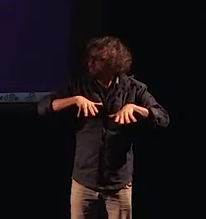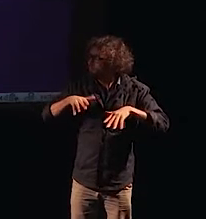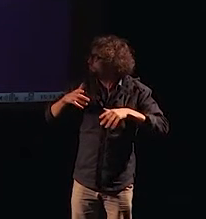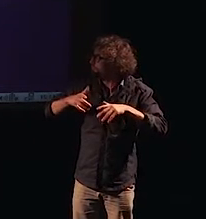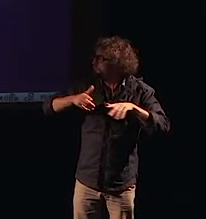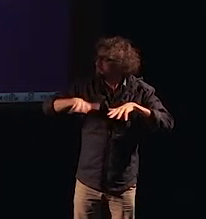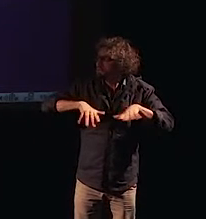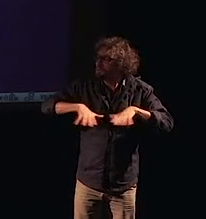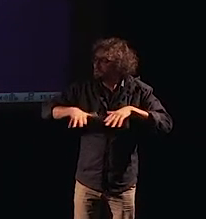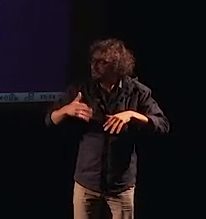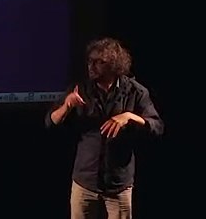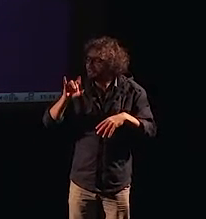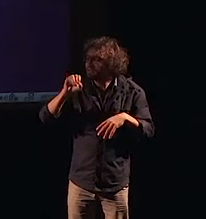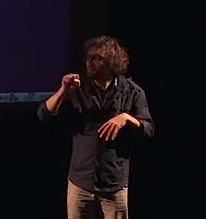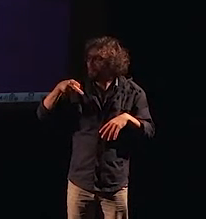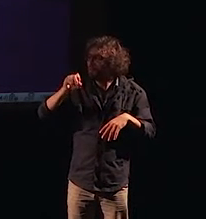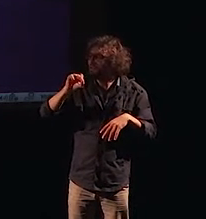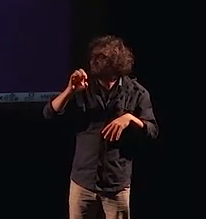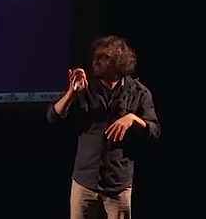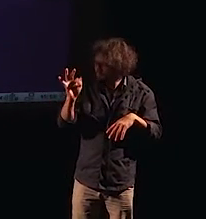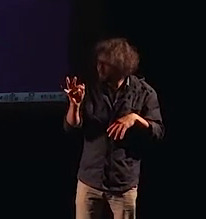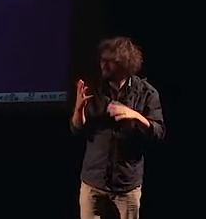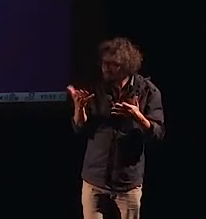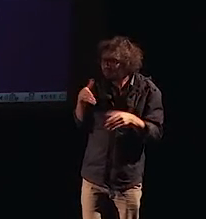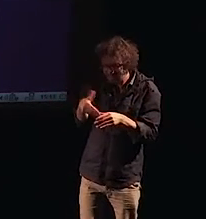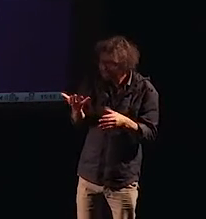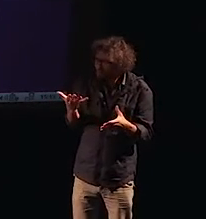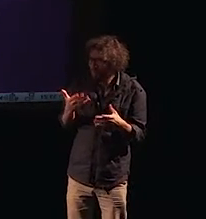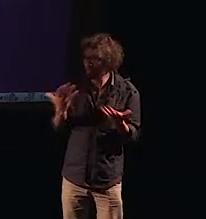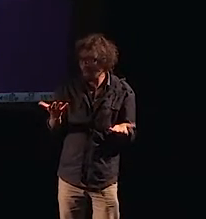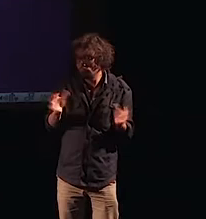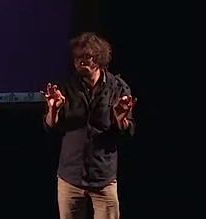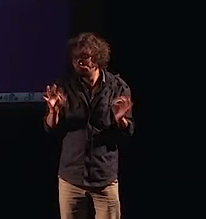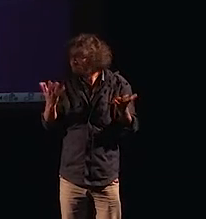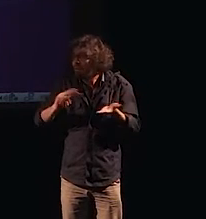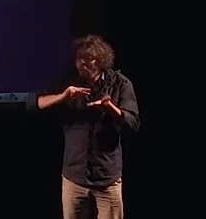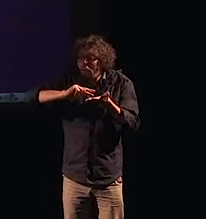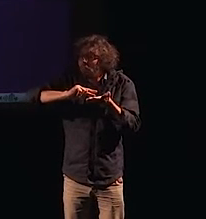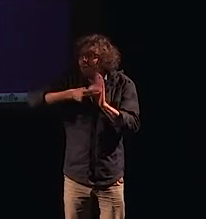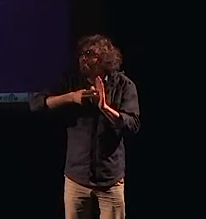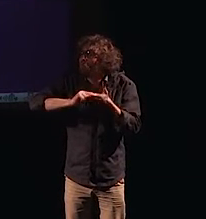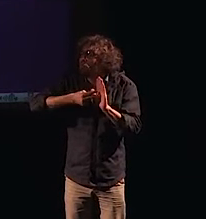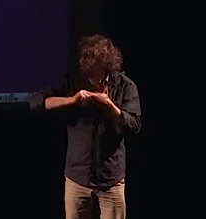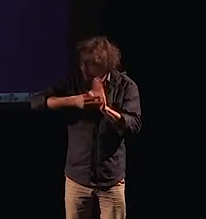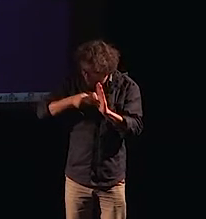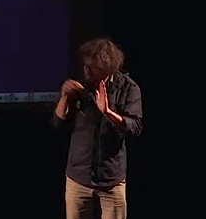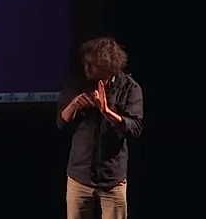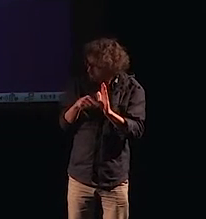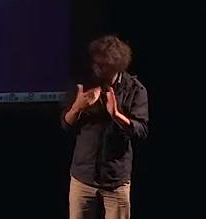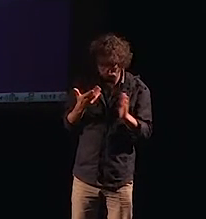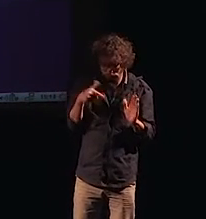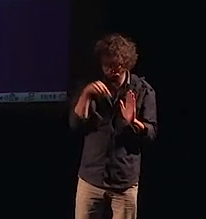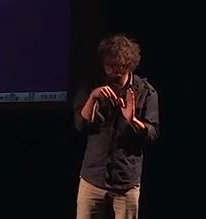voilà. En fait, le dispositif, c'est une technologie qui existe autant